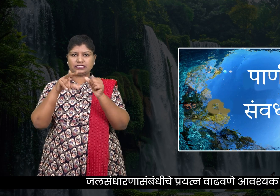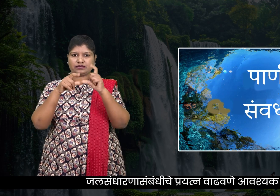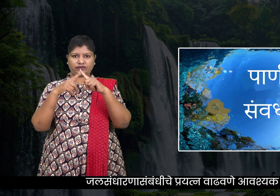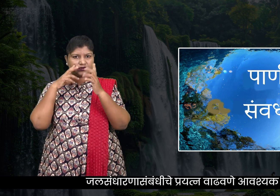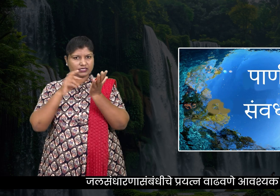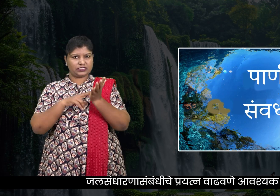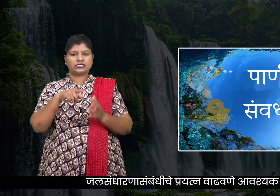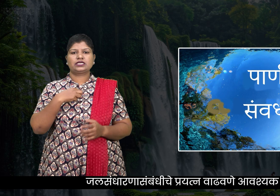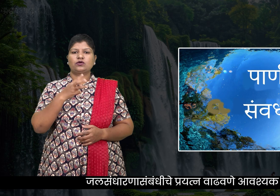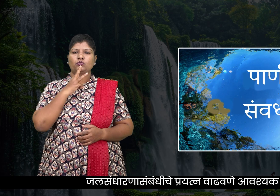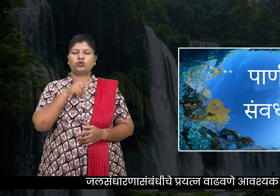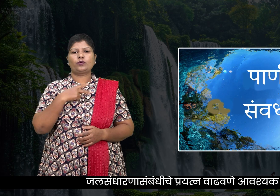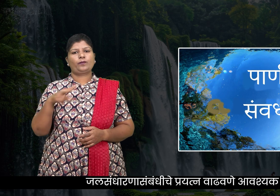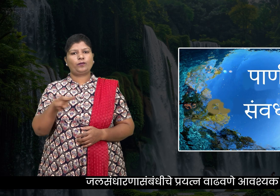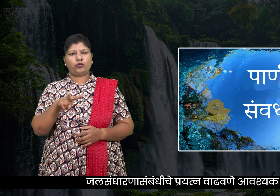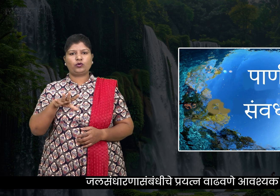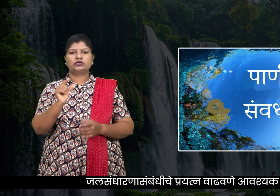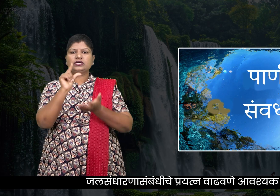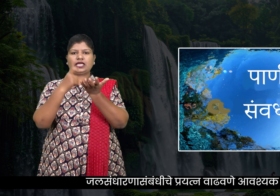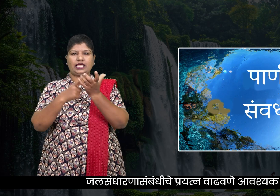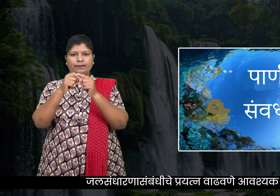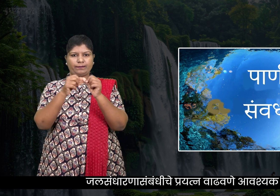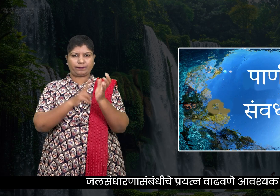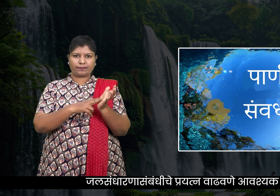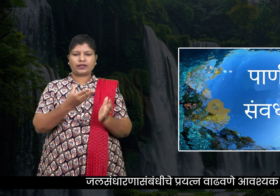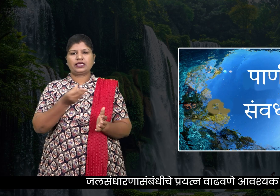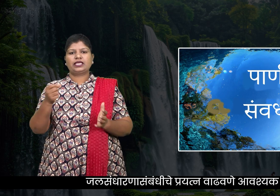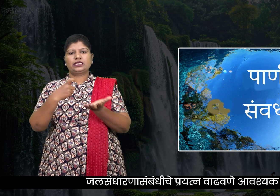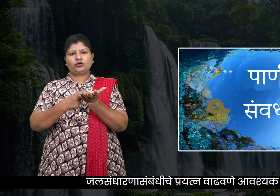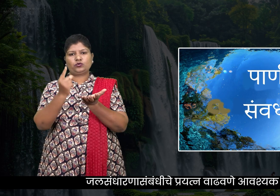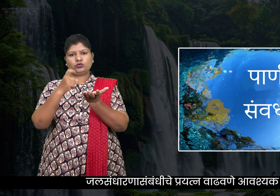जलसंधारणा संबंधीचे प्रयत्न वाढवणे आवश्यक आहेत.